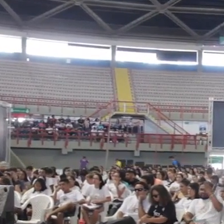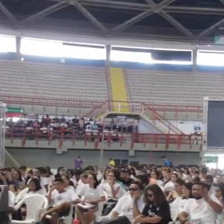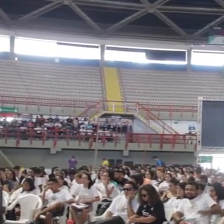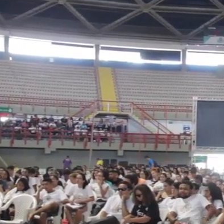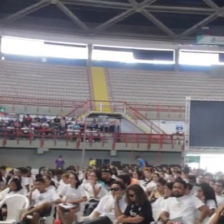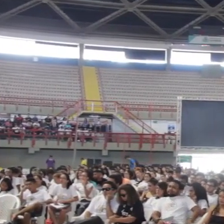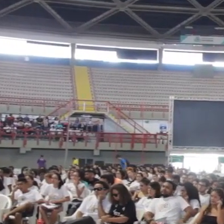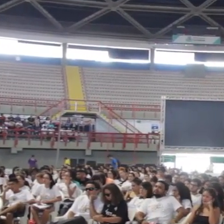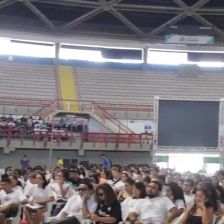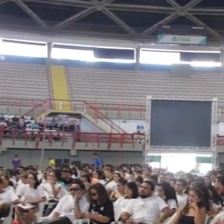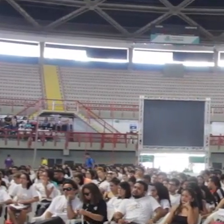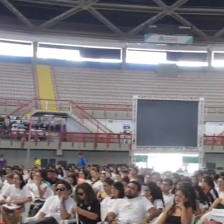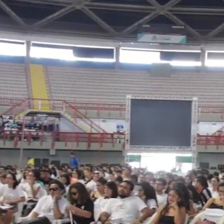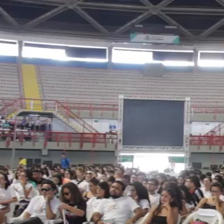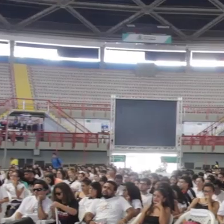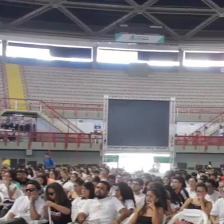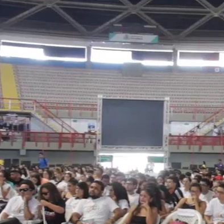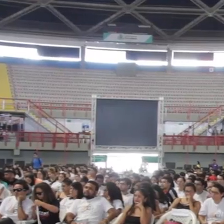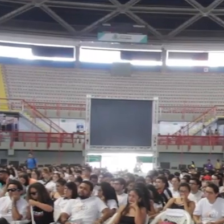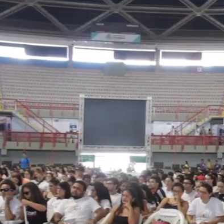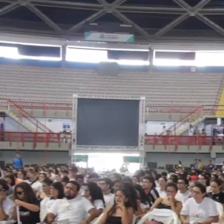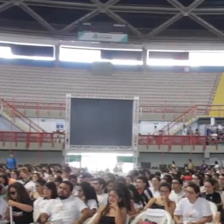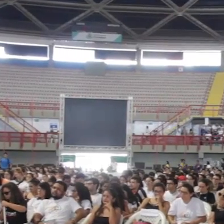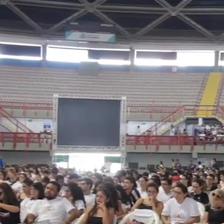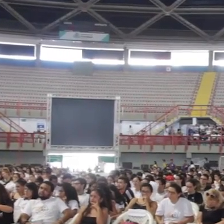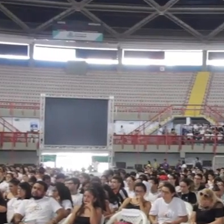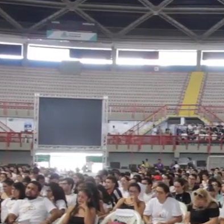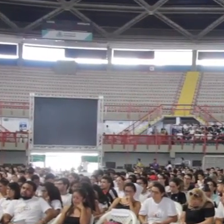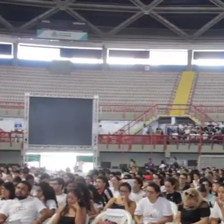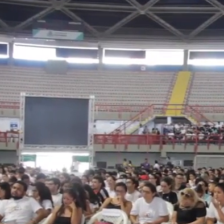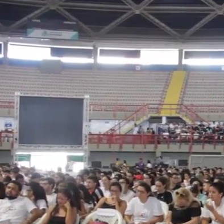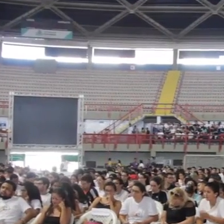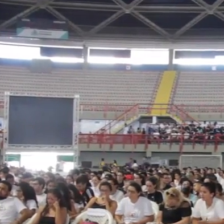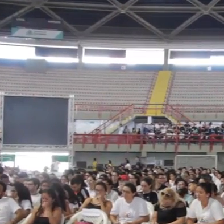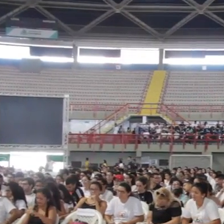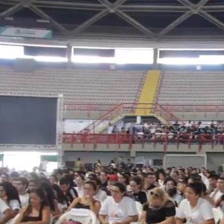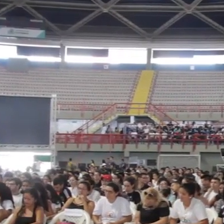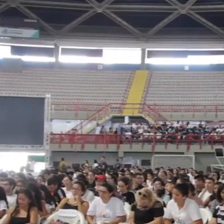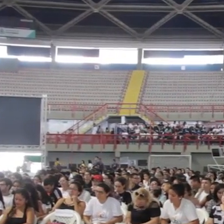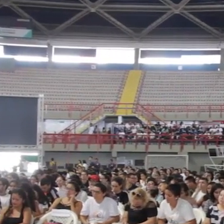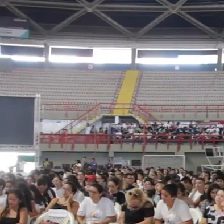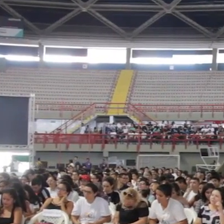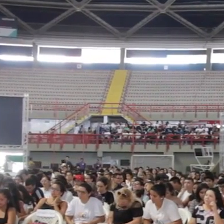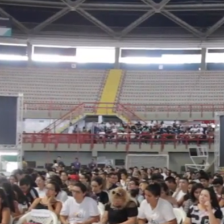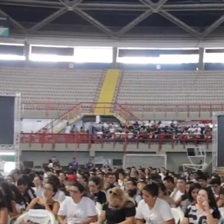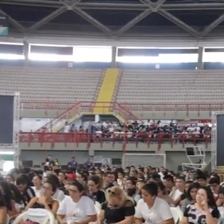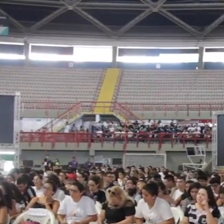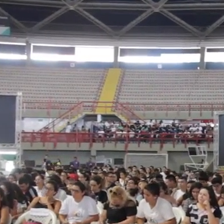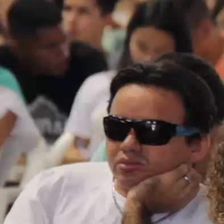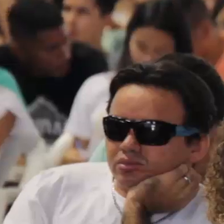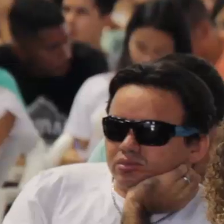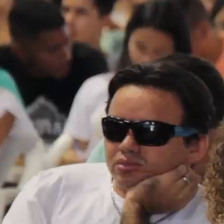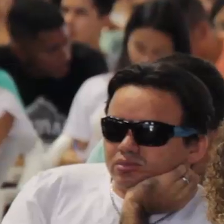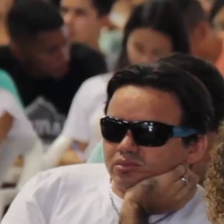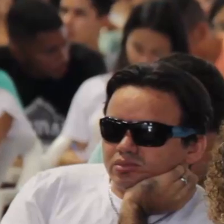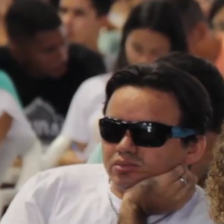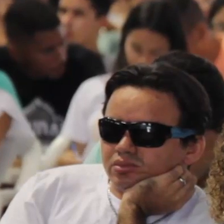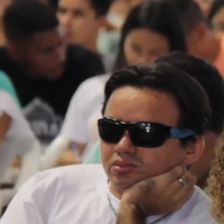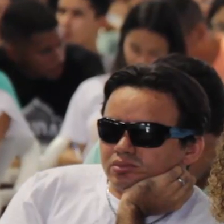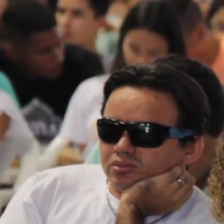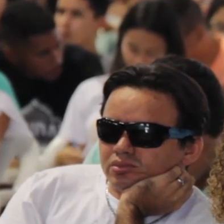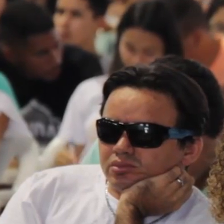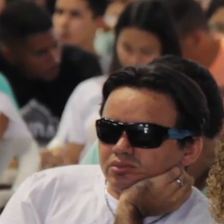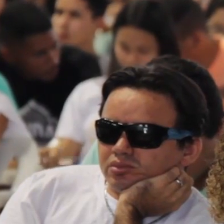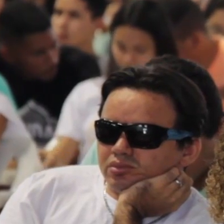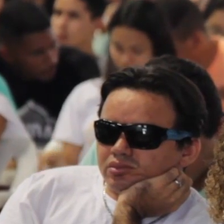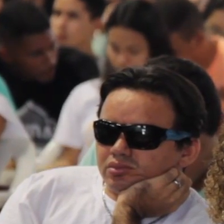Falso. Aí lá vou eu. Cabe ao governo realizar debates sociais por meio